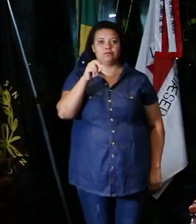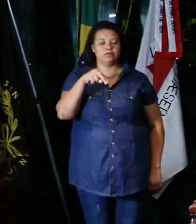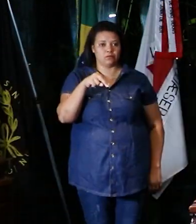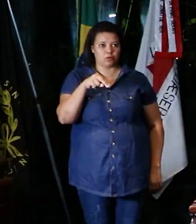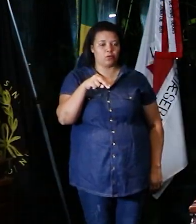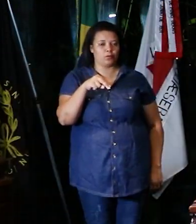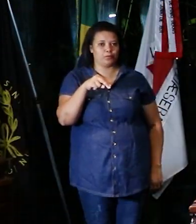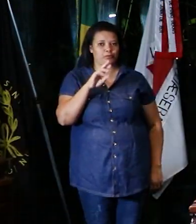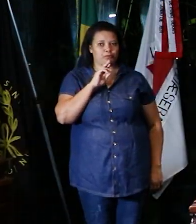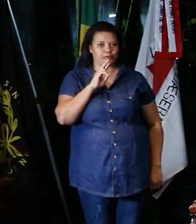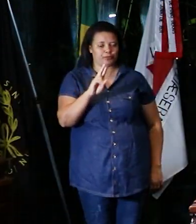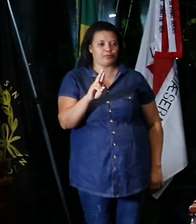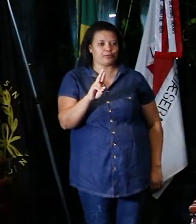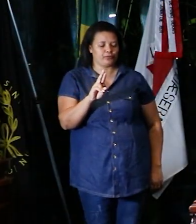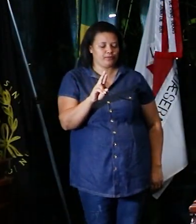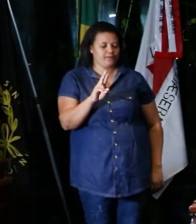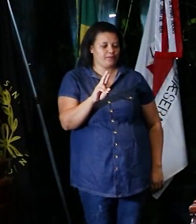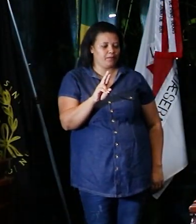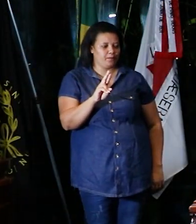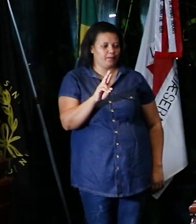Anderson.